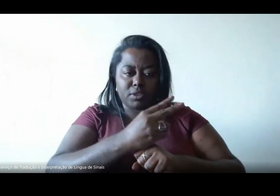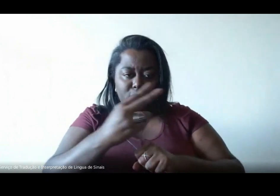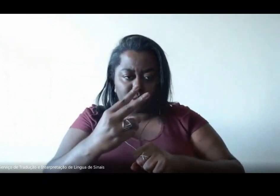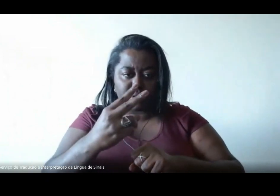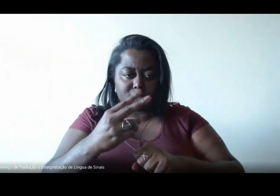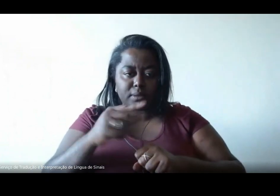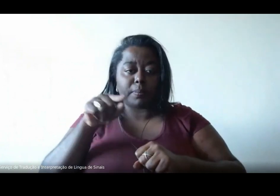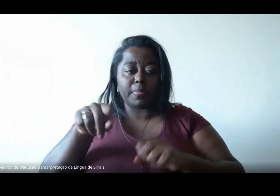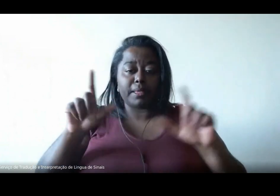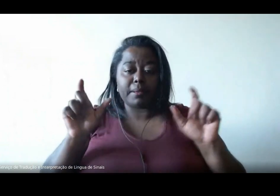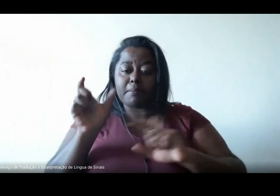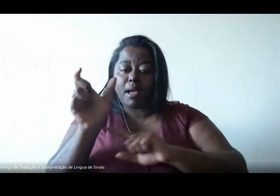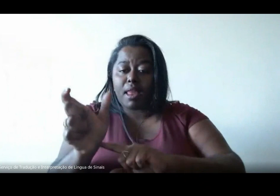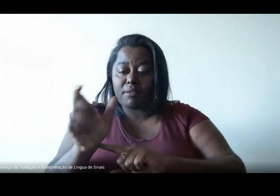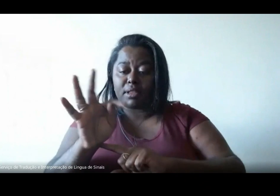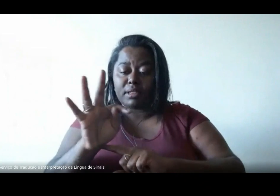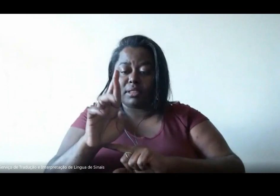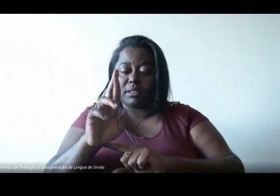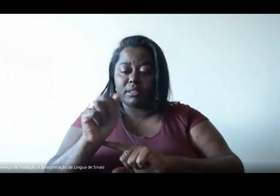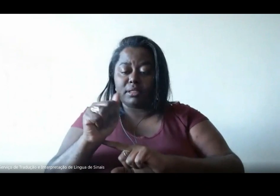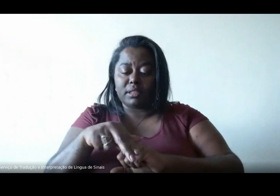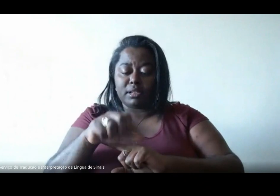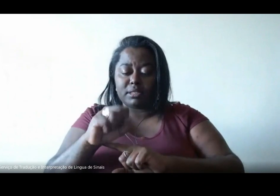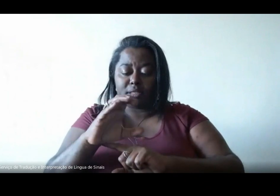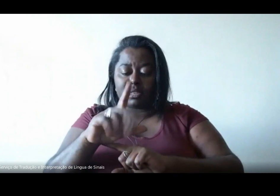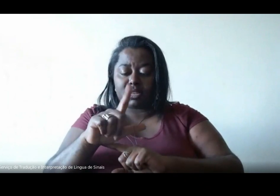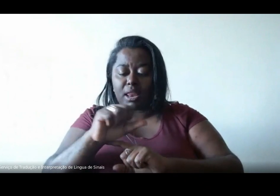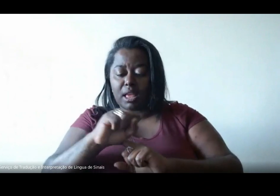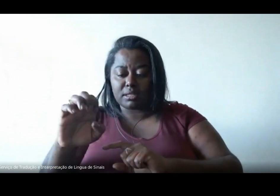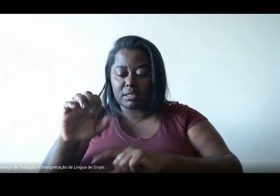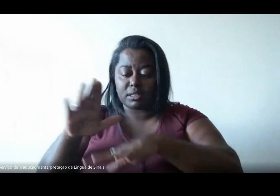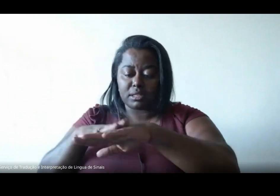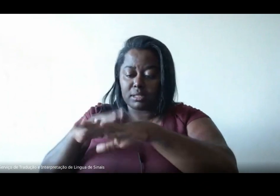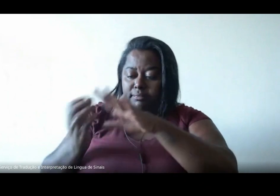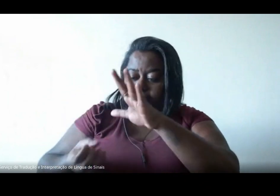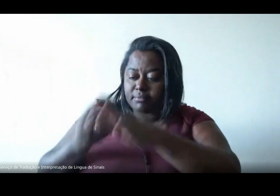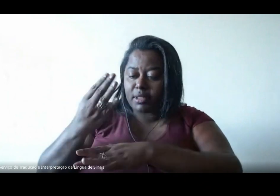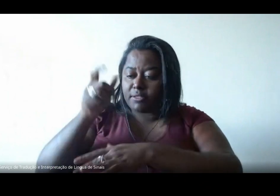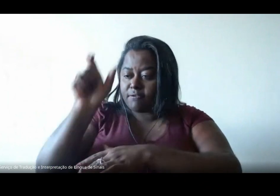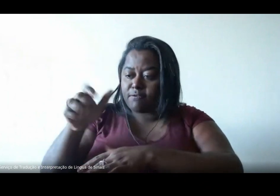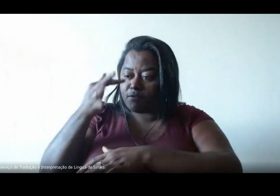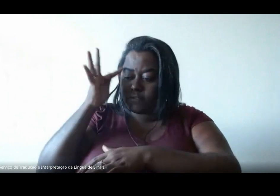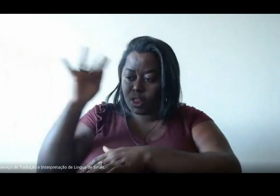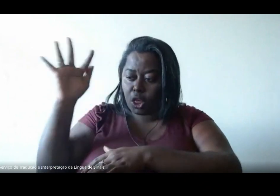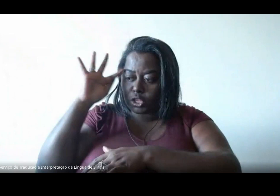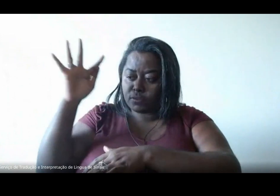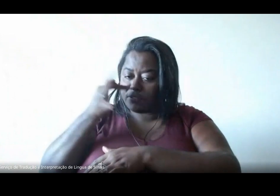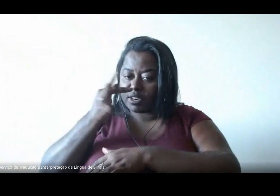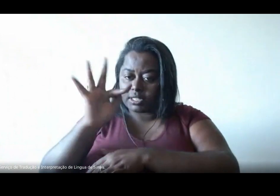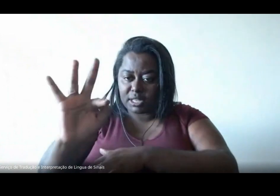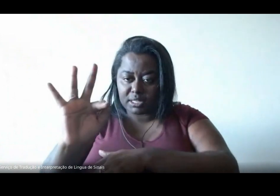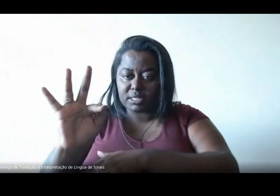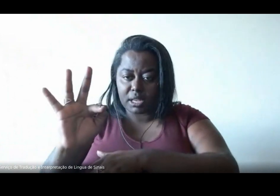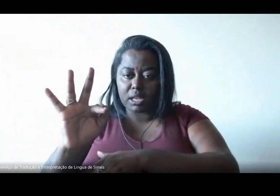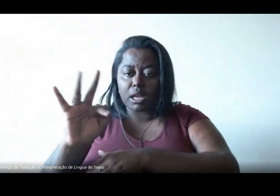2022. O termo transclasse foi cunhado pela filósofa francesa Chantal Jacquet